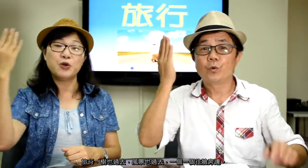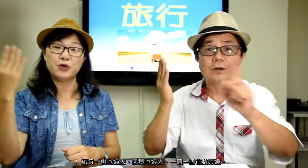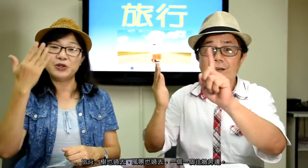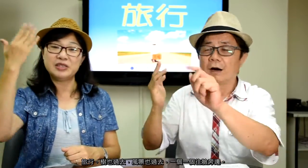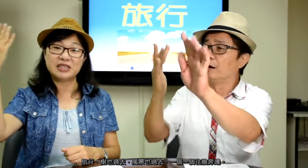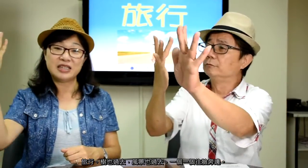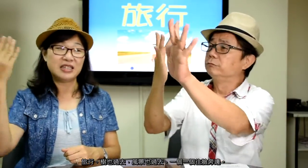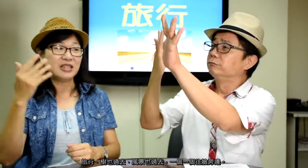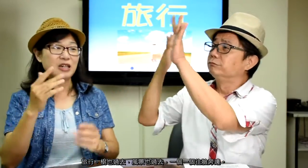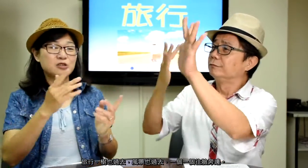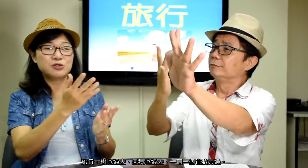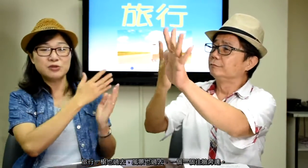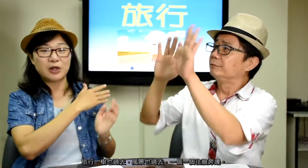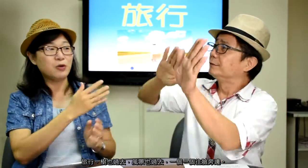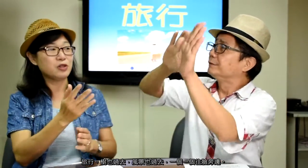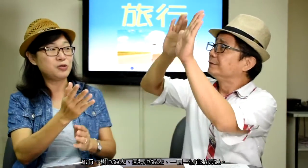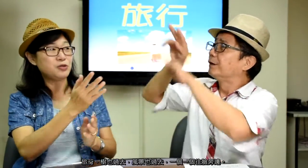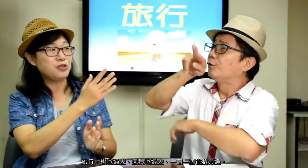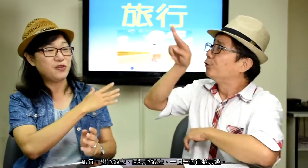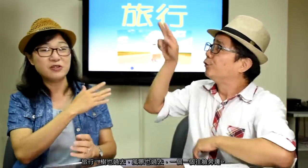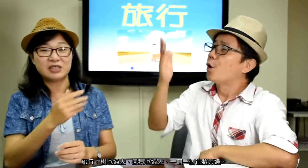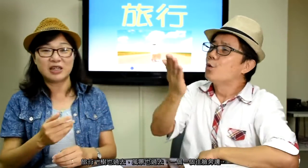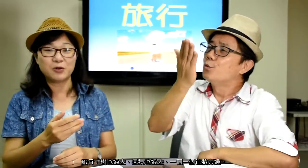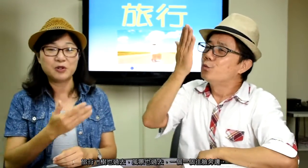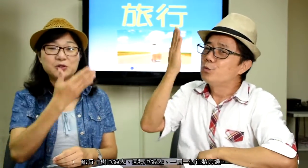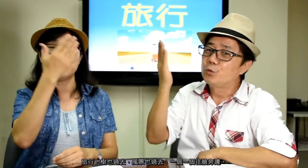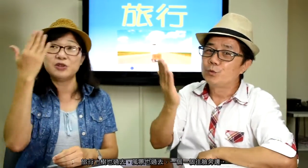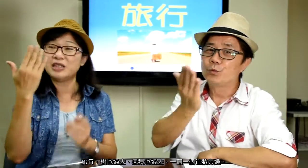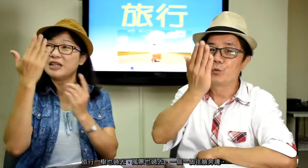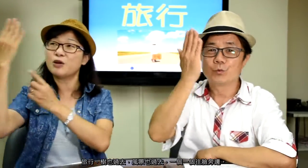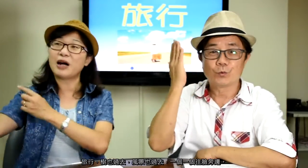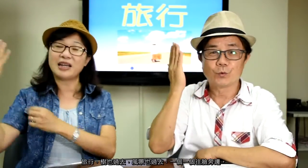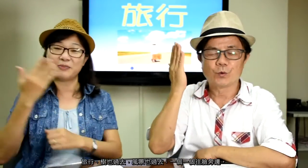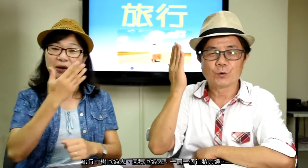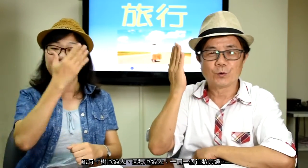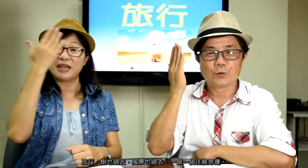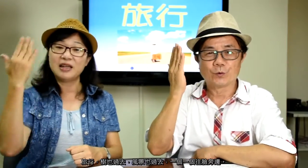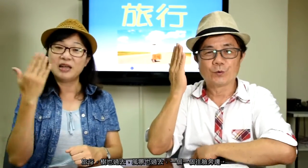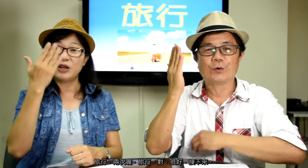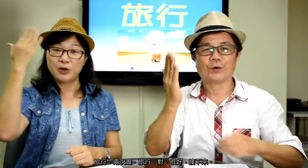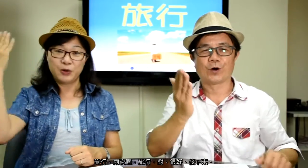旅行，树也过去，风景也过去，一个一个往脸旁边，